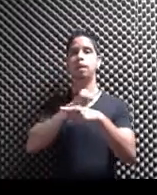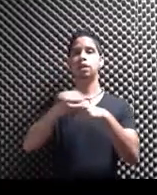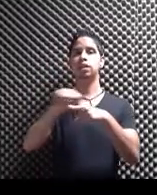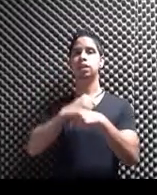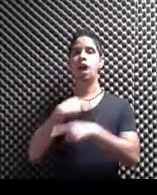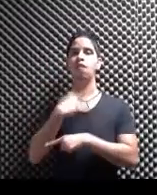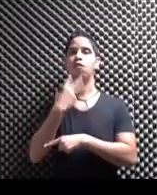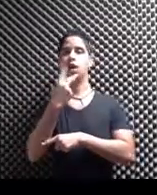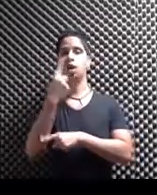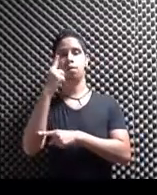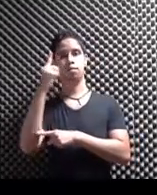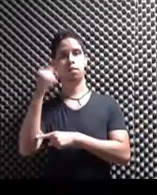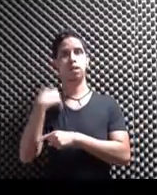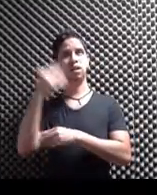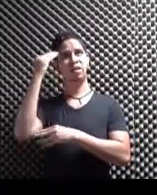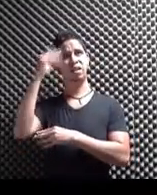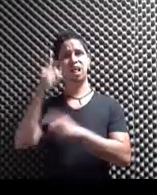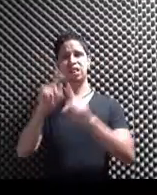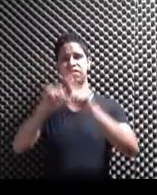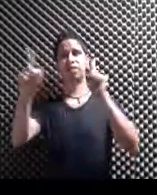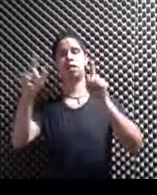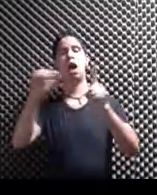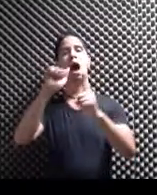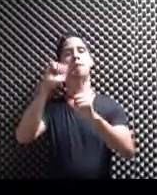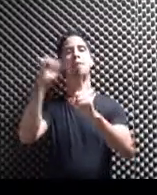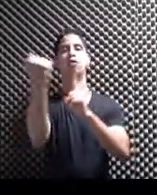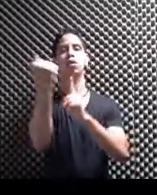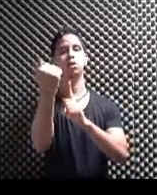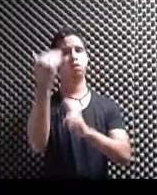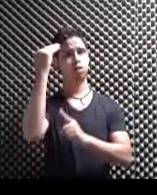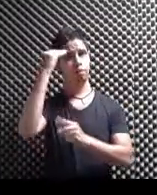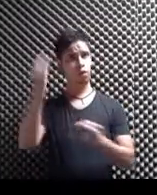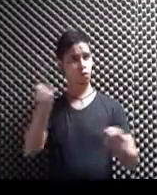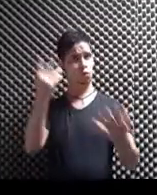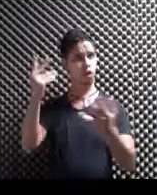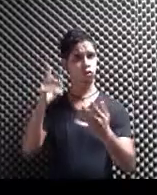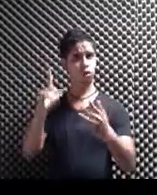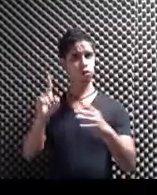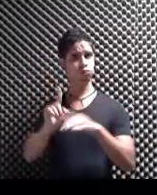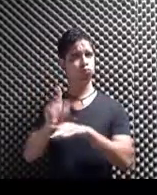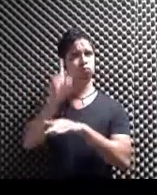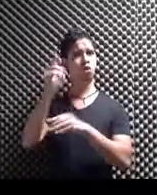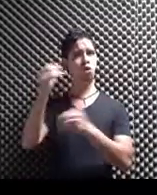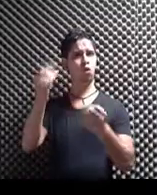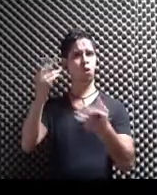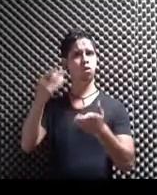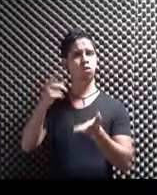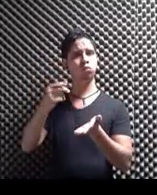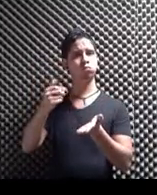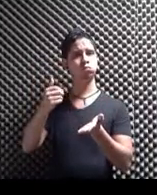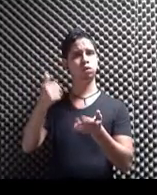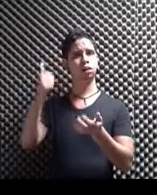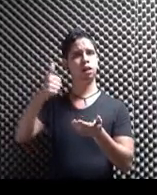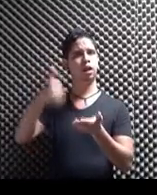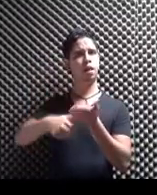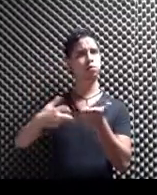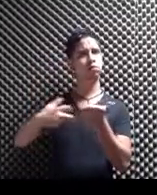Eso es lo que me mata ¿Sabes qué? ¿A cuánto es el pasaje? Ya te lo leo ¿Cuánto cuesta cada pasaje?